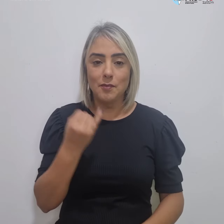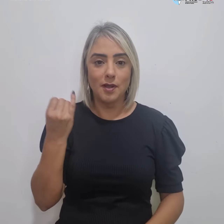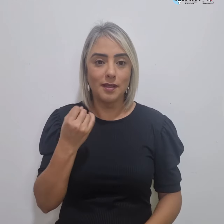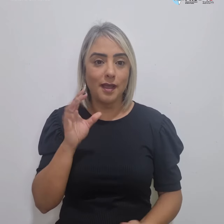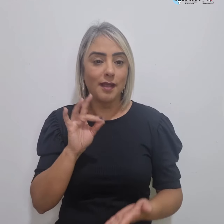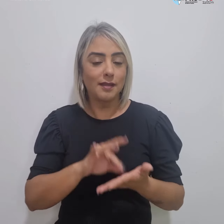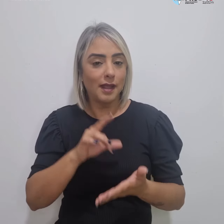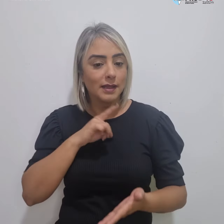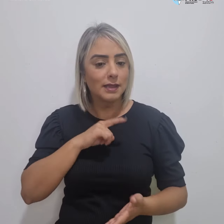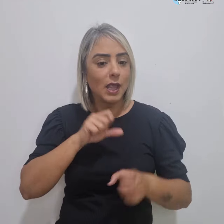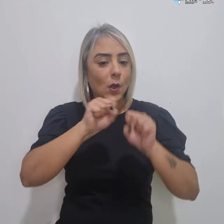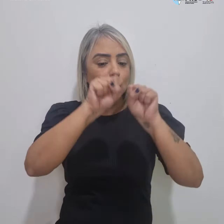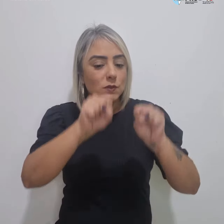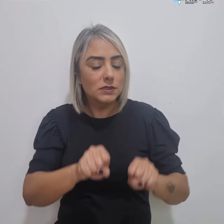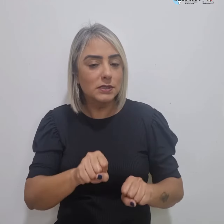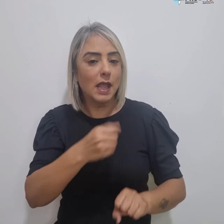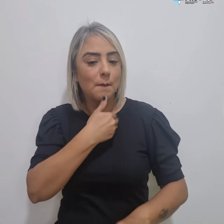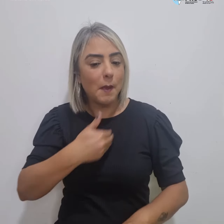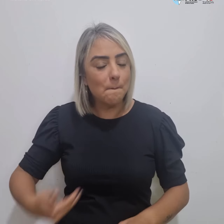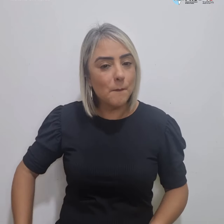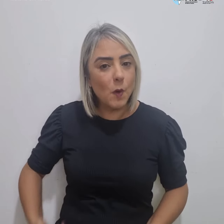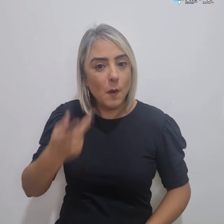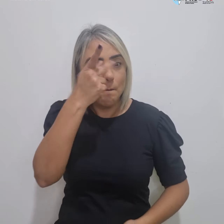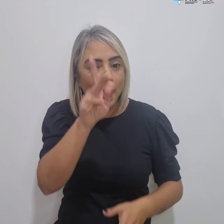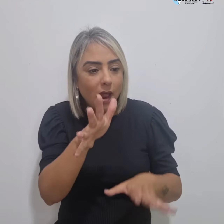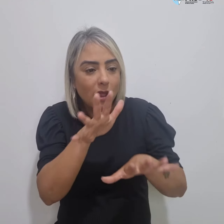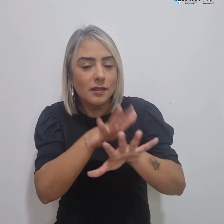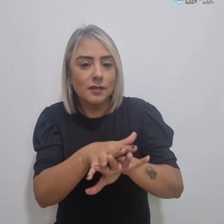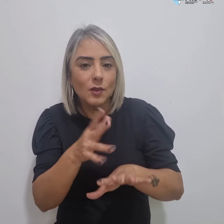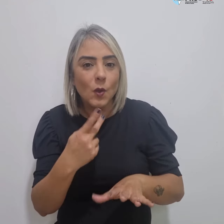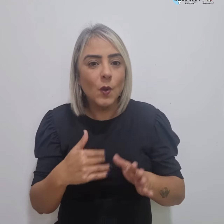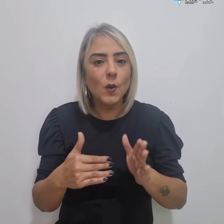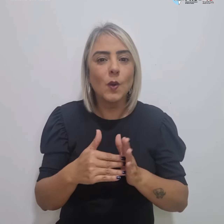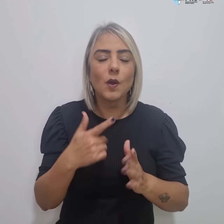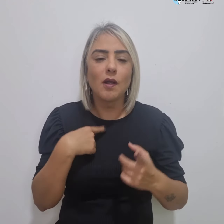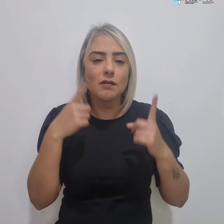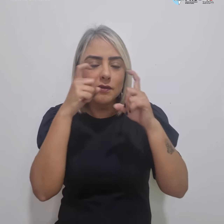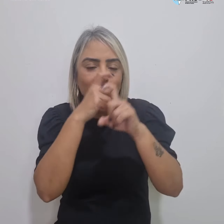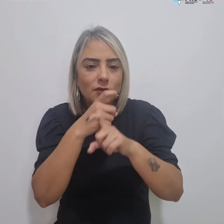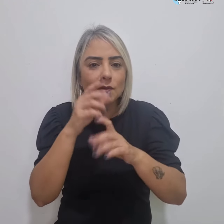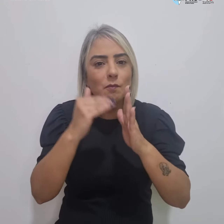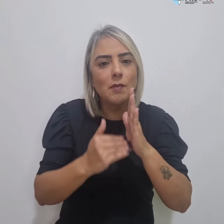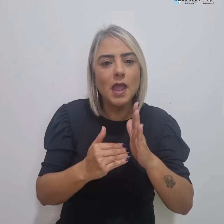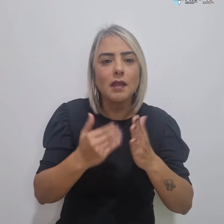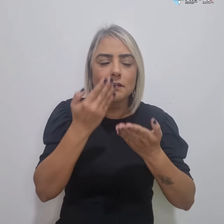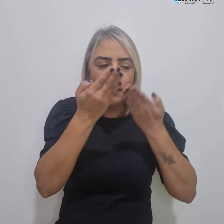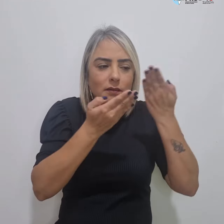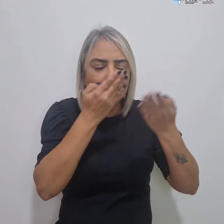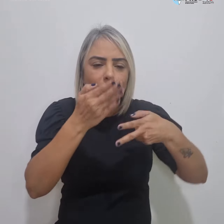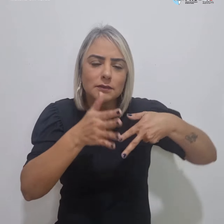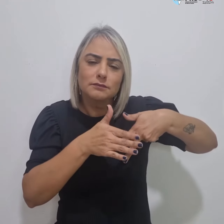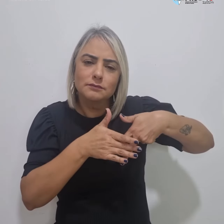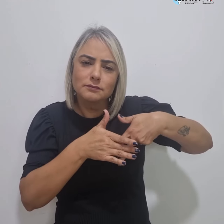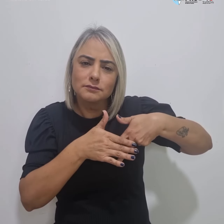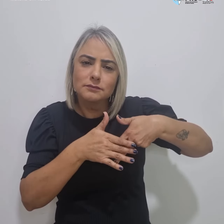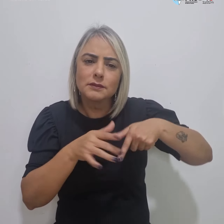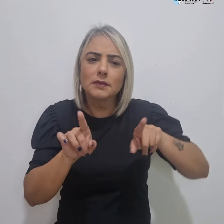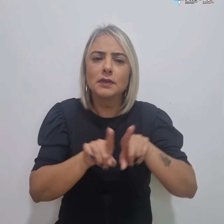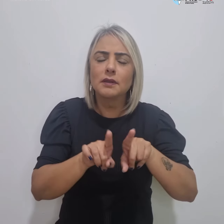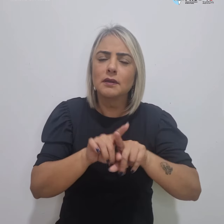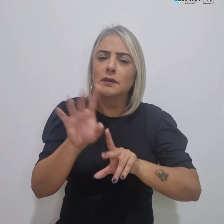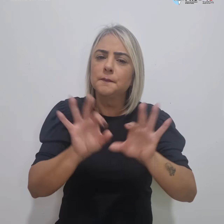fato de haver um sistema público integrado tornou menos difícil o tratamento dos pacientes, bem como a